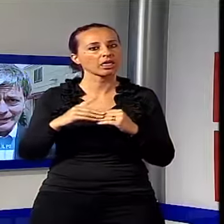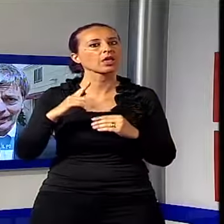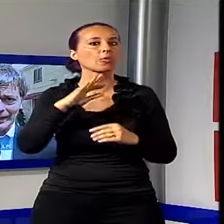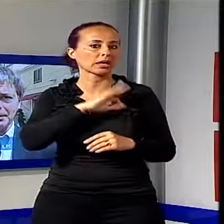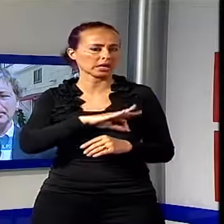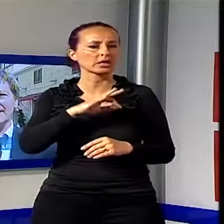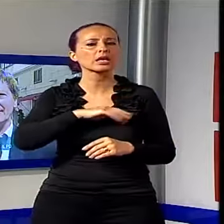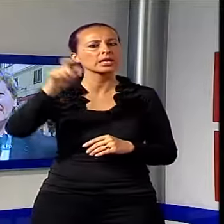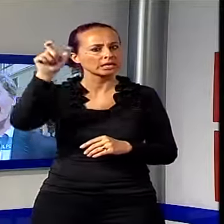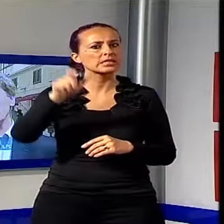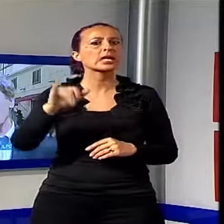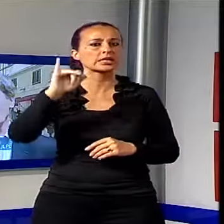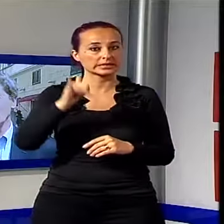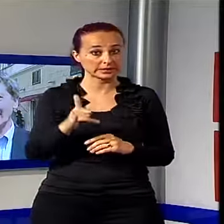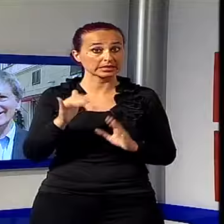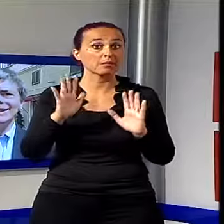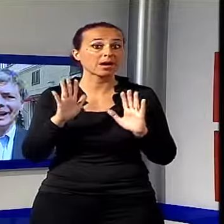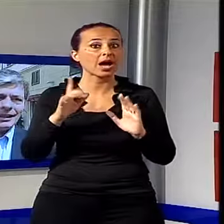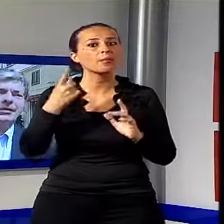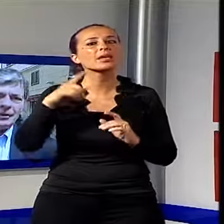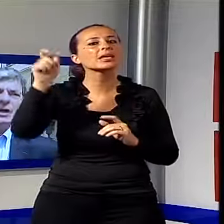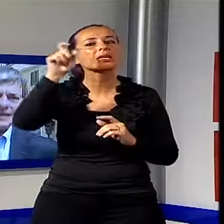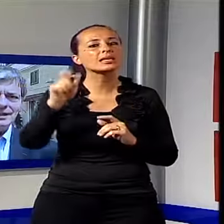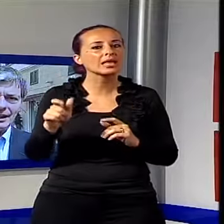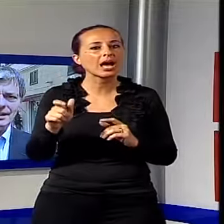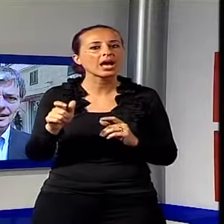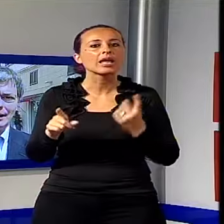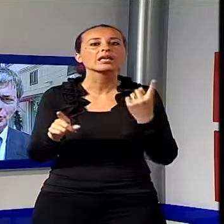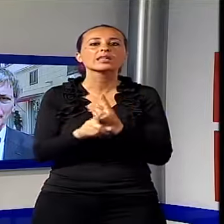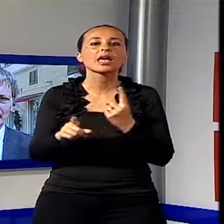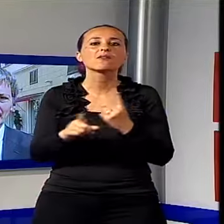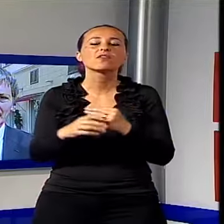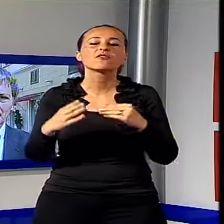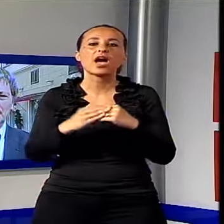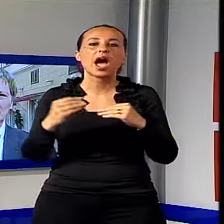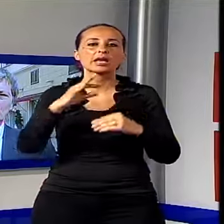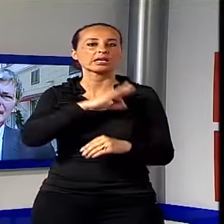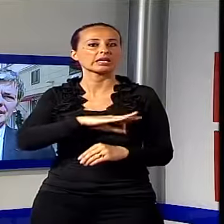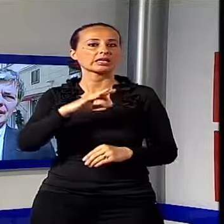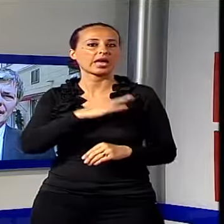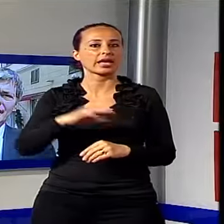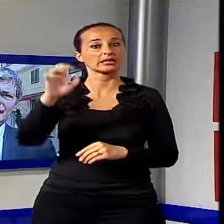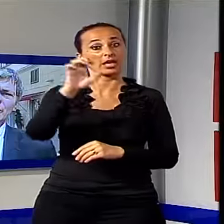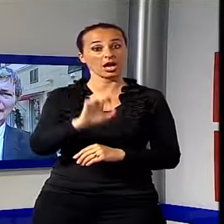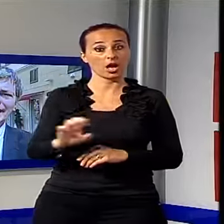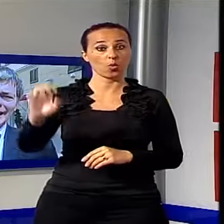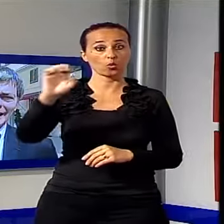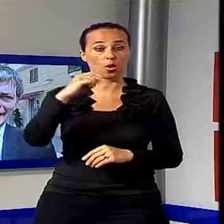'Italia, ma per fare in modo che l'Italia faccia gli interessi dell'Europa, portando avanti una linea